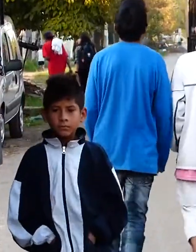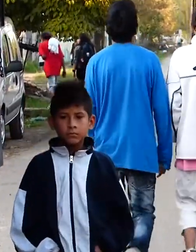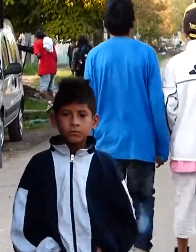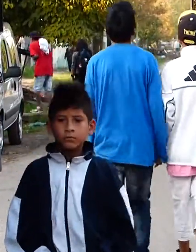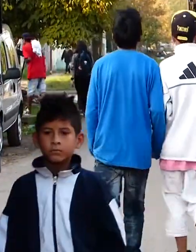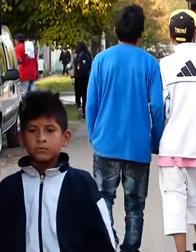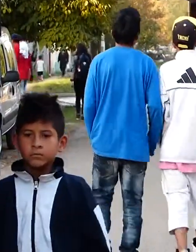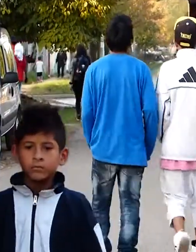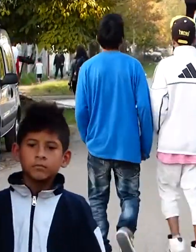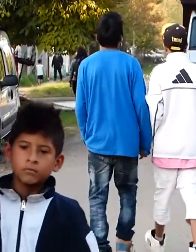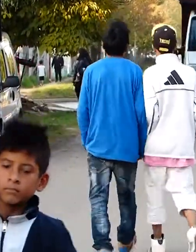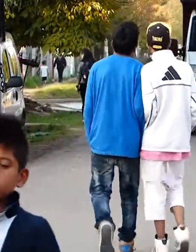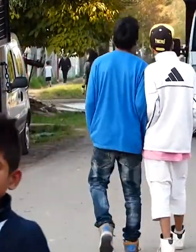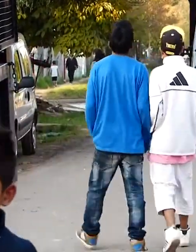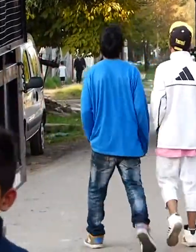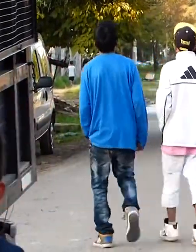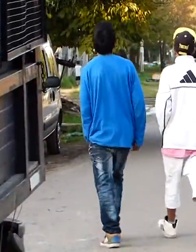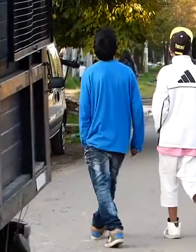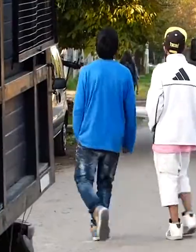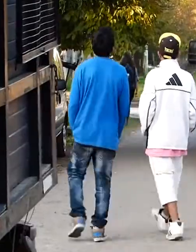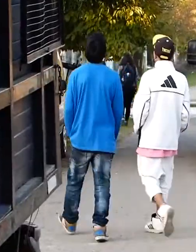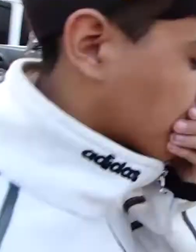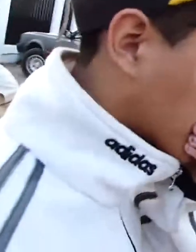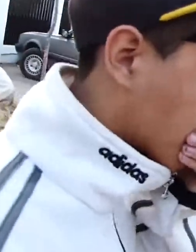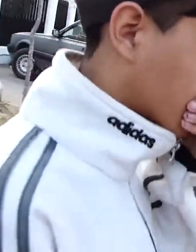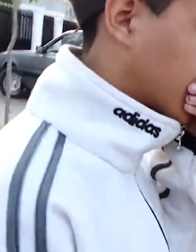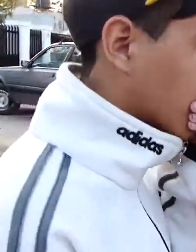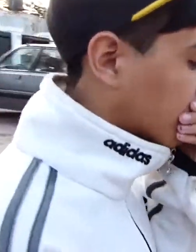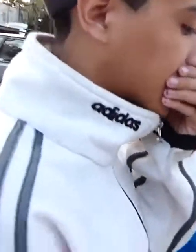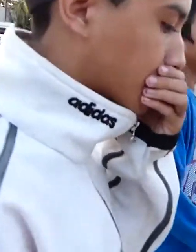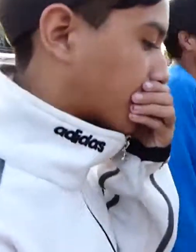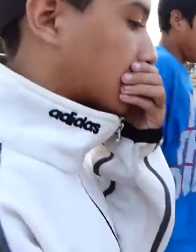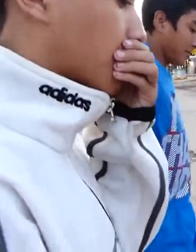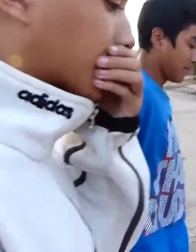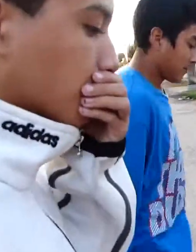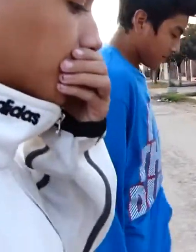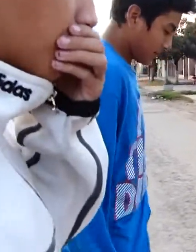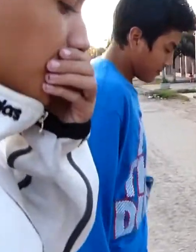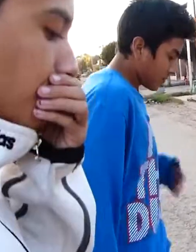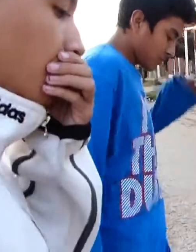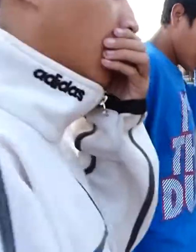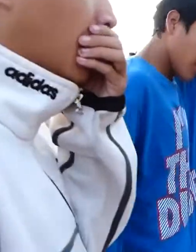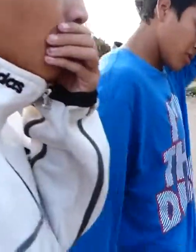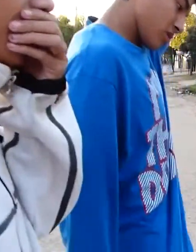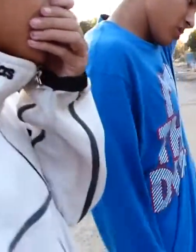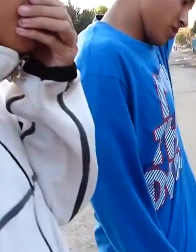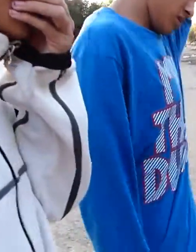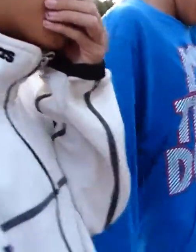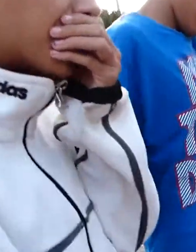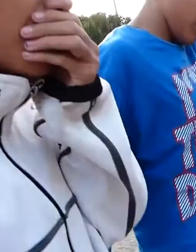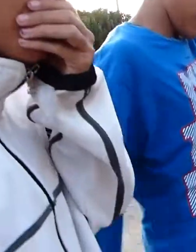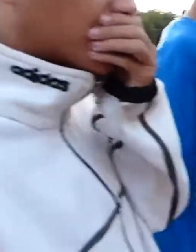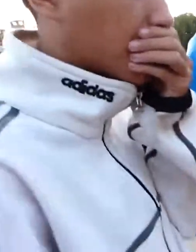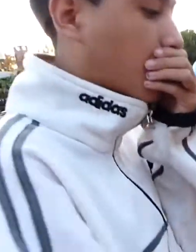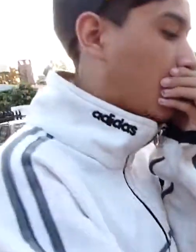y de muchas cosas más. De toda la cultura de hip-hop, queremos ver todos los elementos y queremos aprender más de toda esa cultura. Y nos